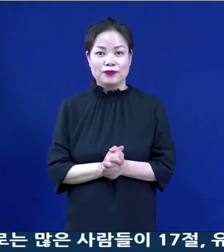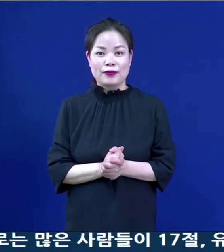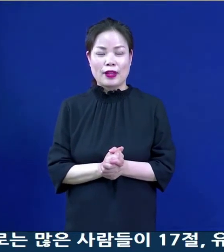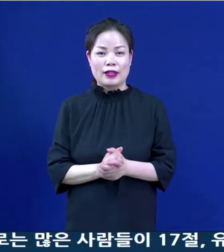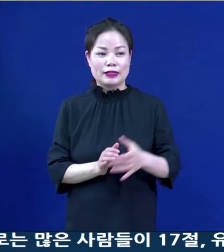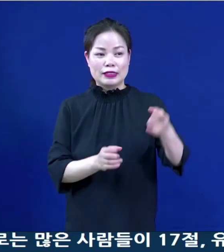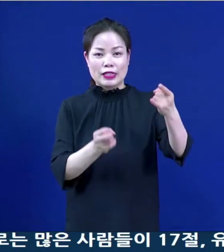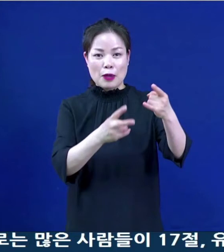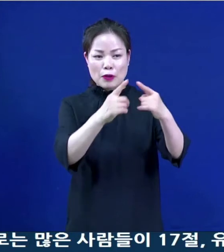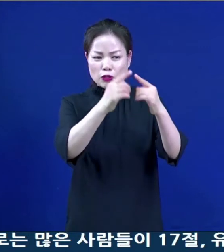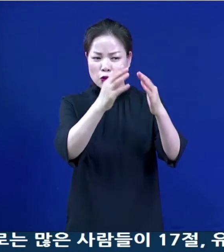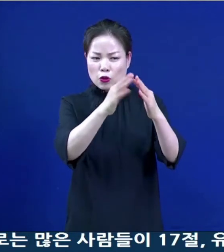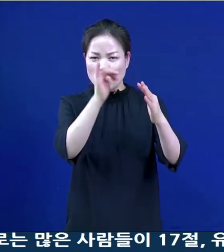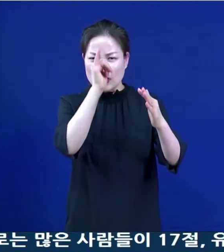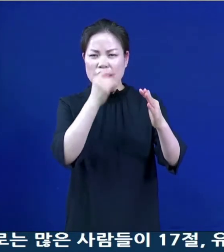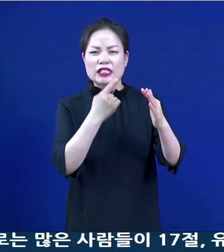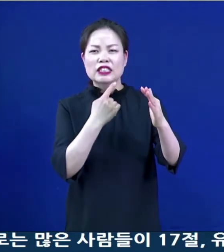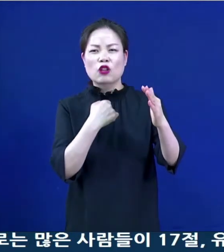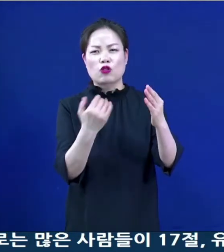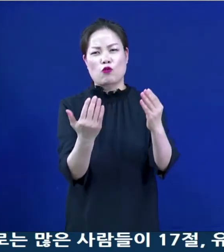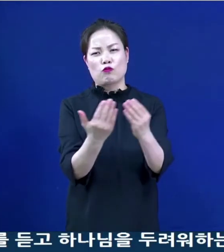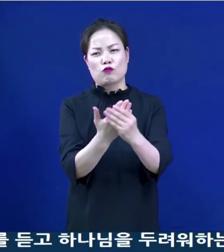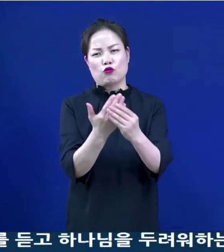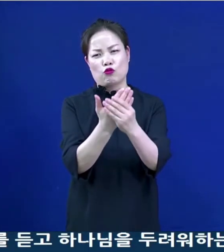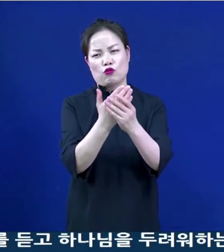이 에베소 교회에 있었던 부흥을